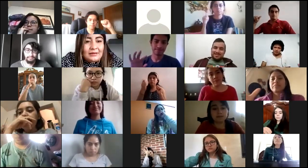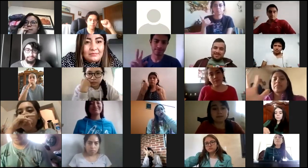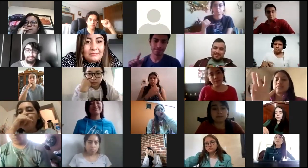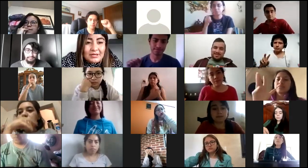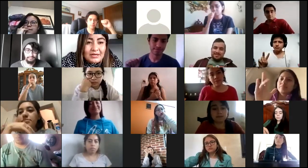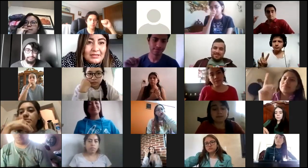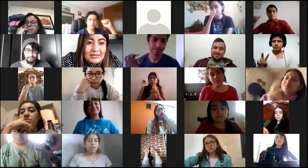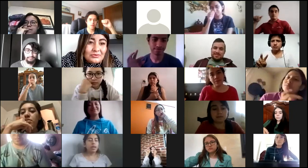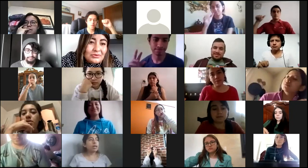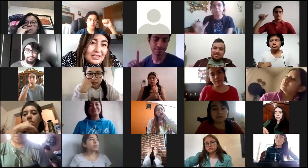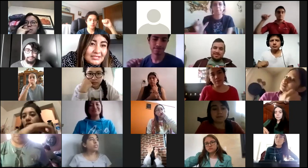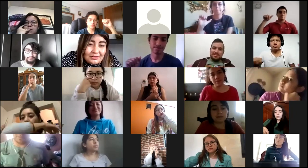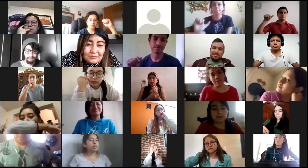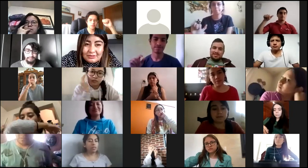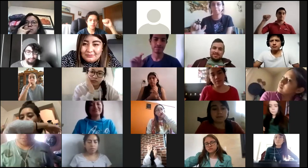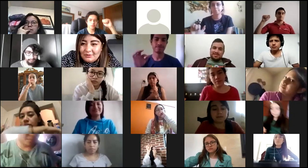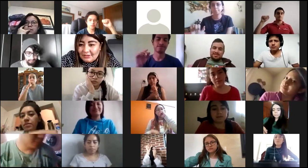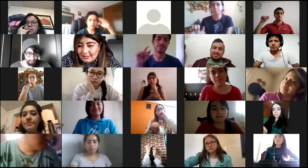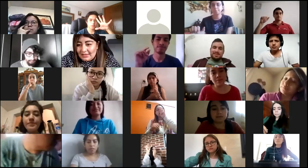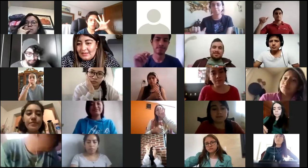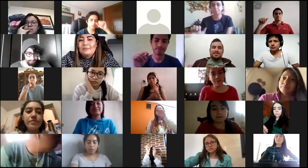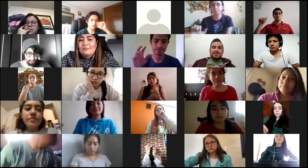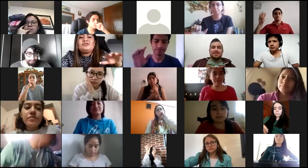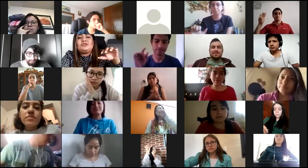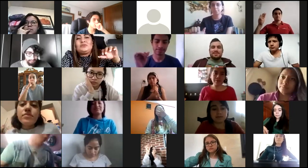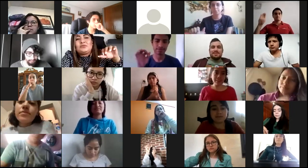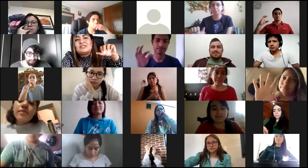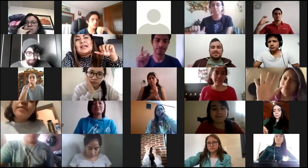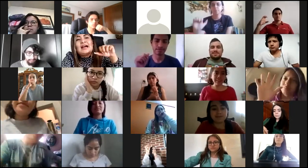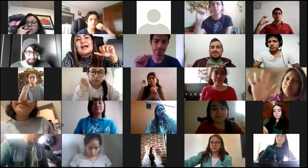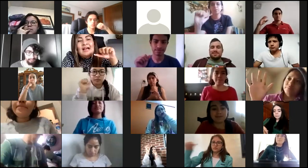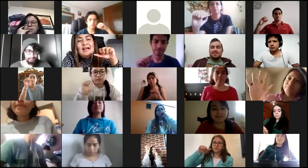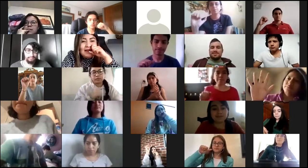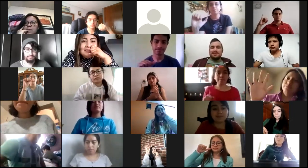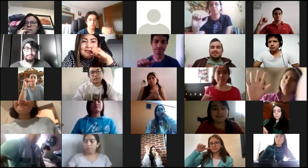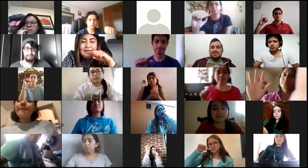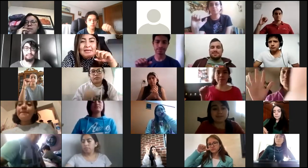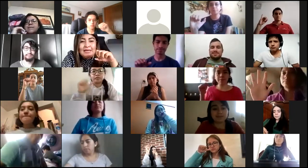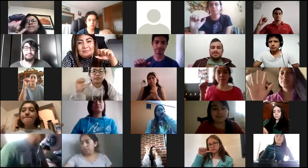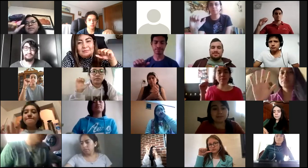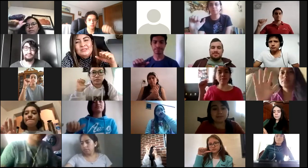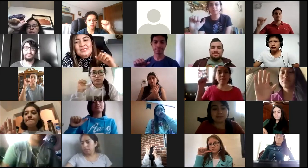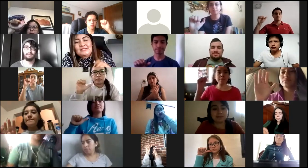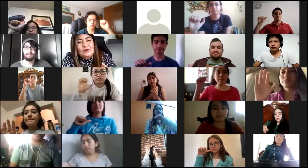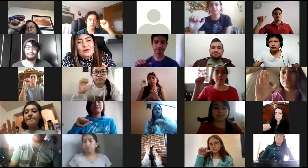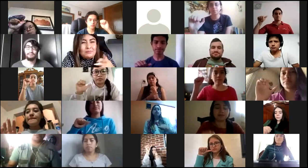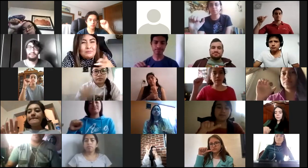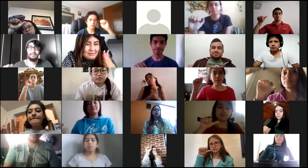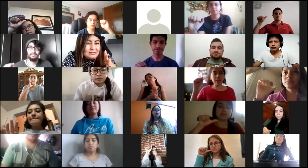porque en realidad yo uso la derecha, ¿no? Pero no importa. Vamos todos juntos, de la A a la Z. Vamos a hacerlo más o menos